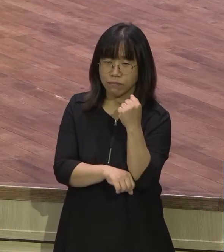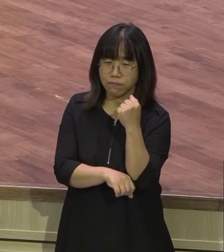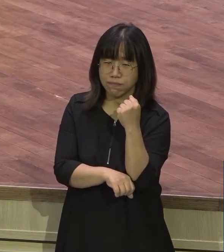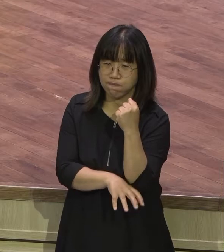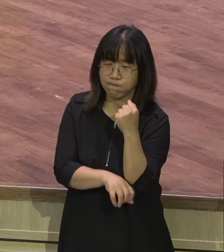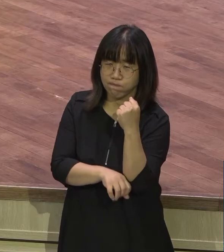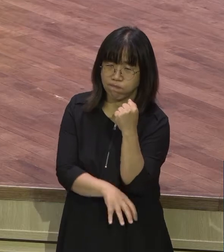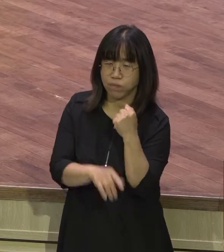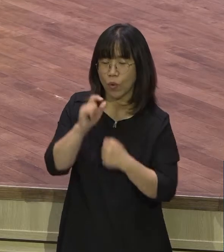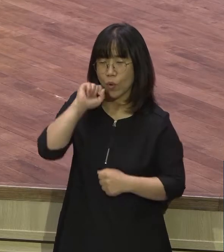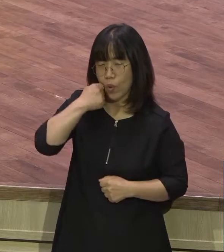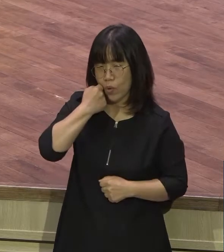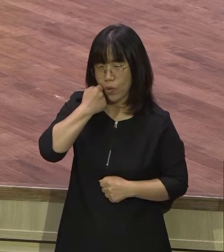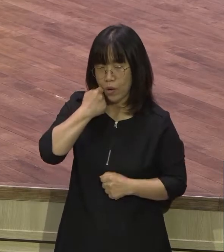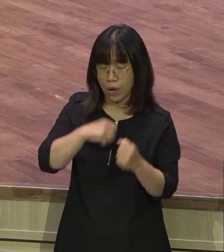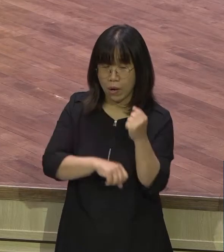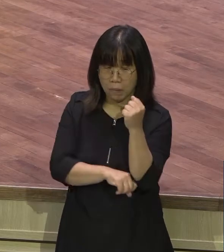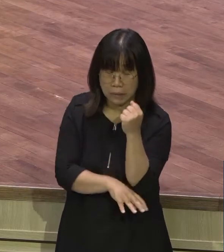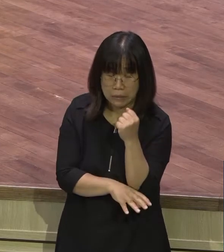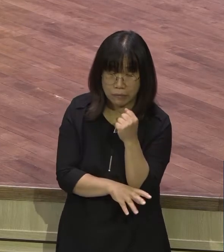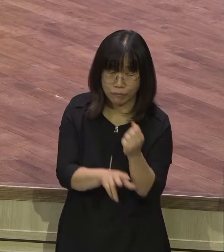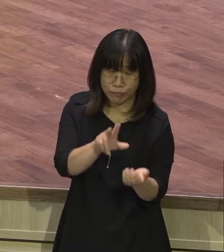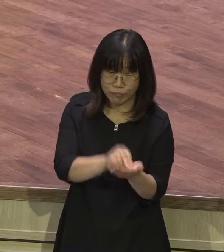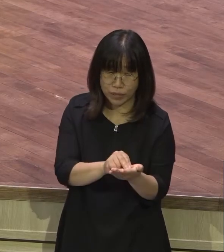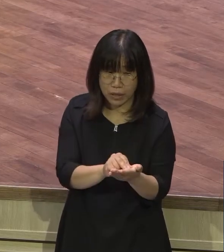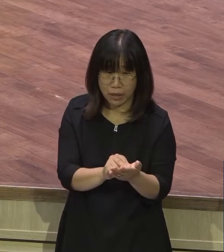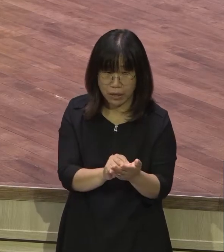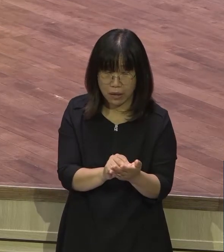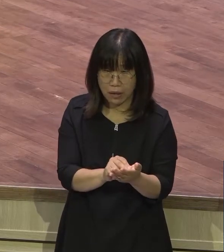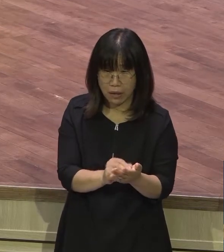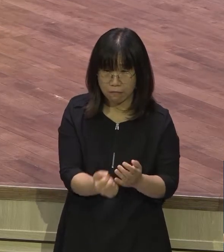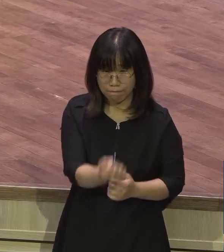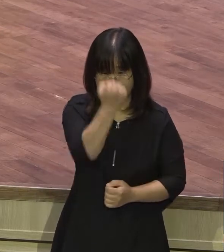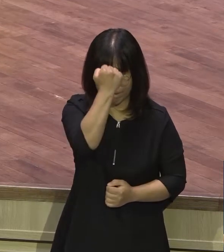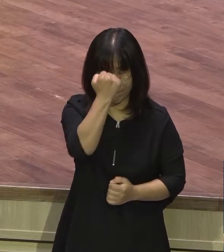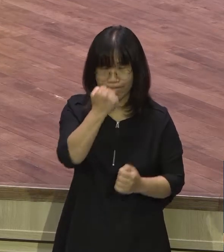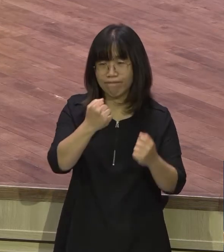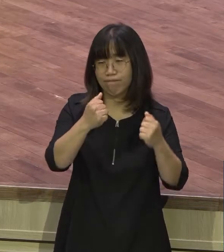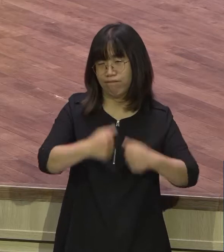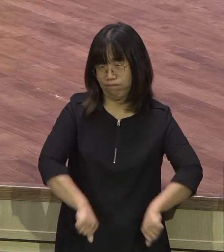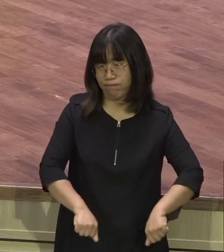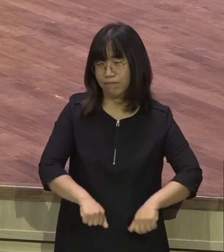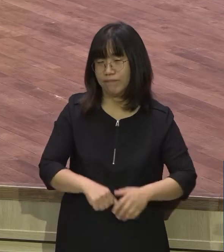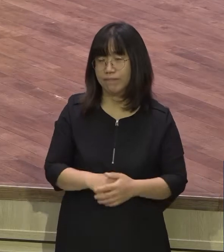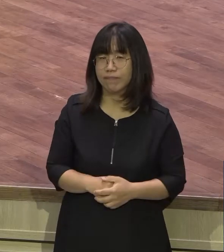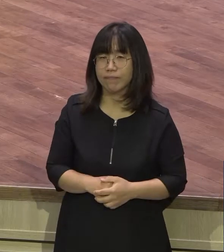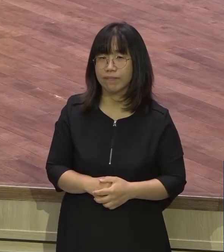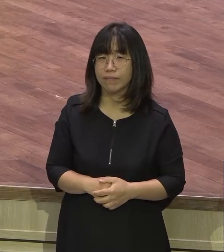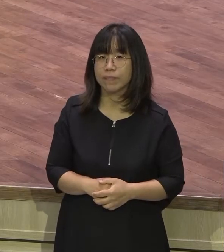문제사건 앞에 그냥 또 물어져요. 문제사건 오면 그냥 완전히 또 본색이 또 나와버려.